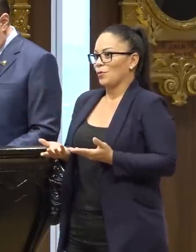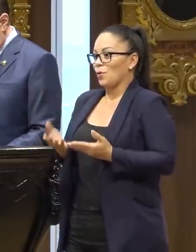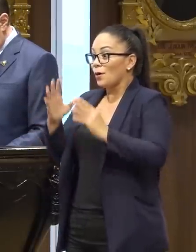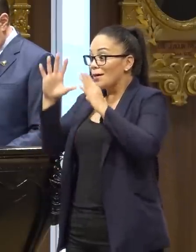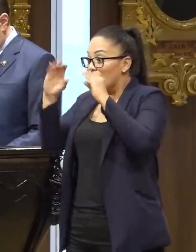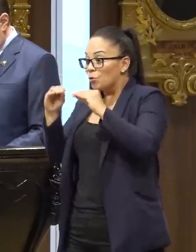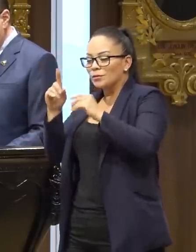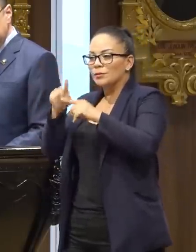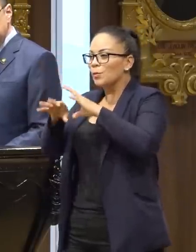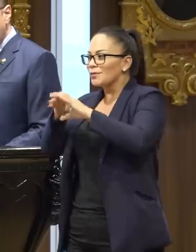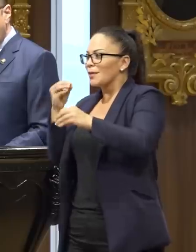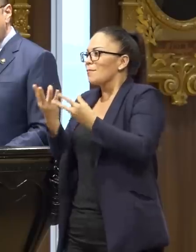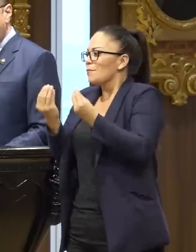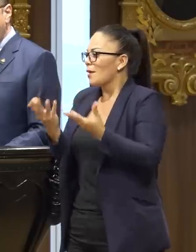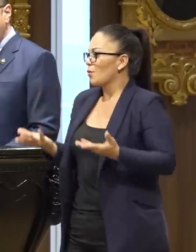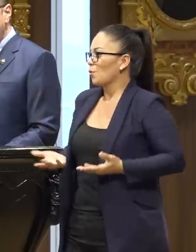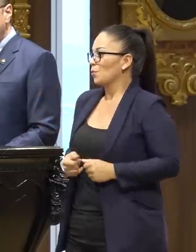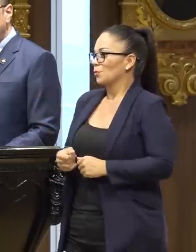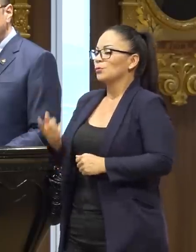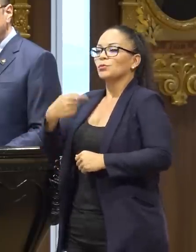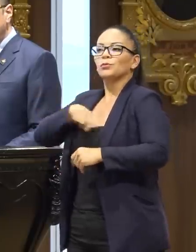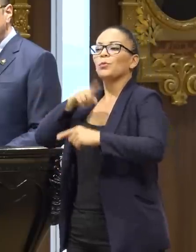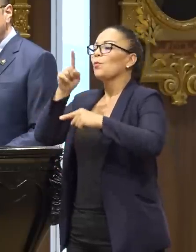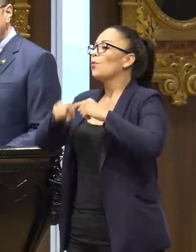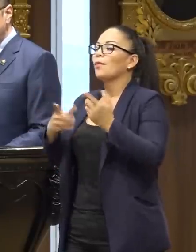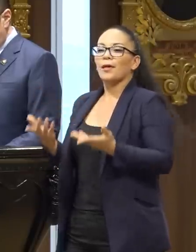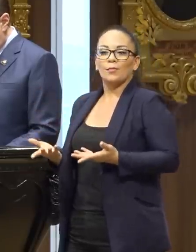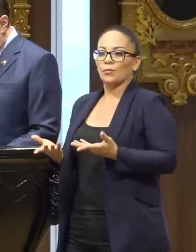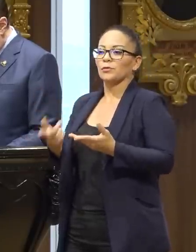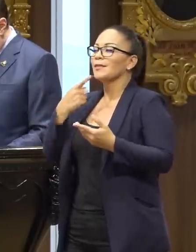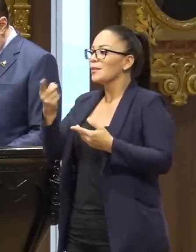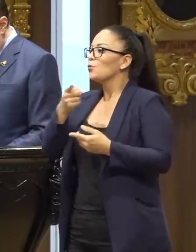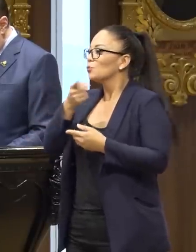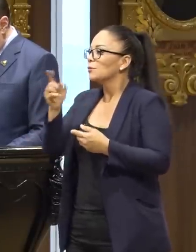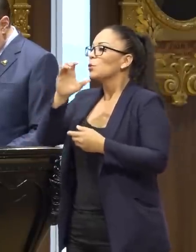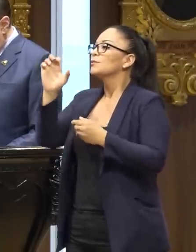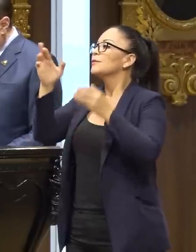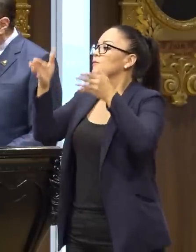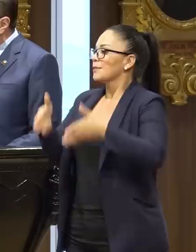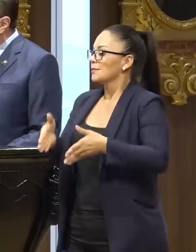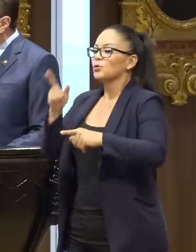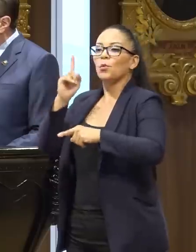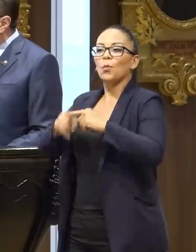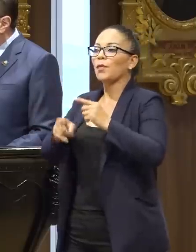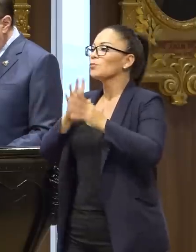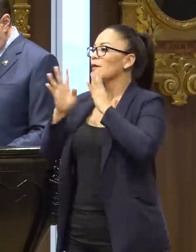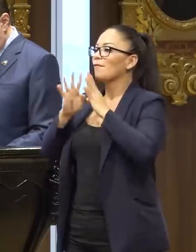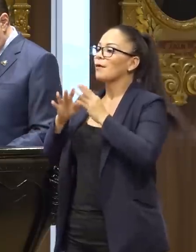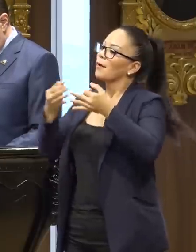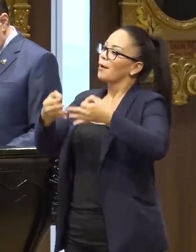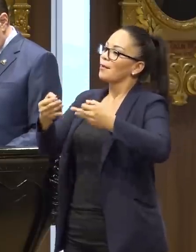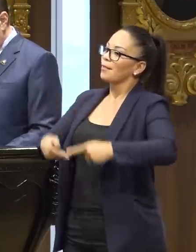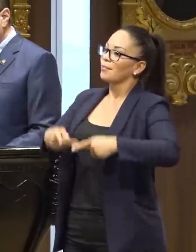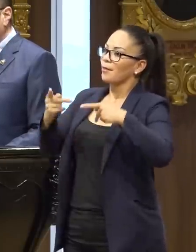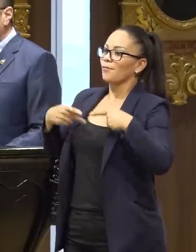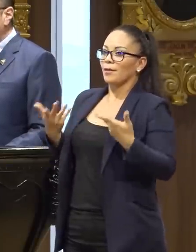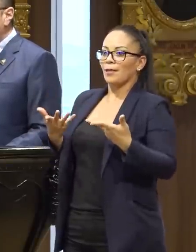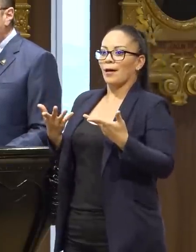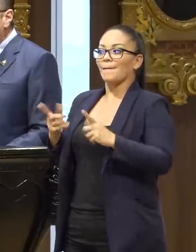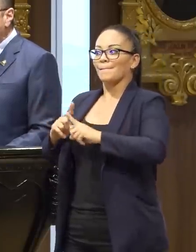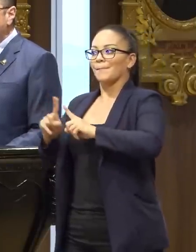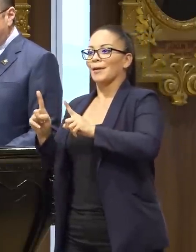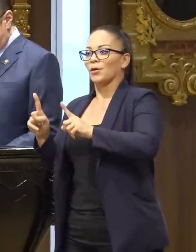en la noche? No podemos, costarricenses, hablar de calidad de vida mientras